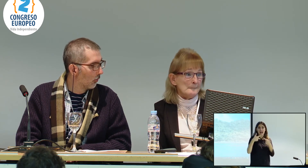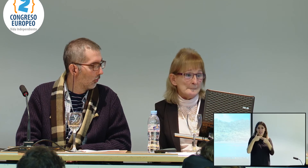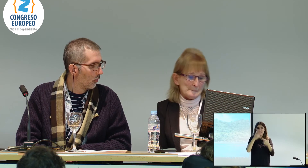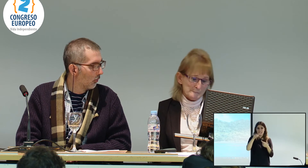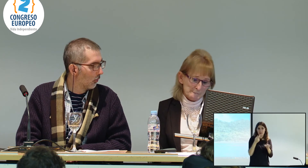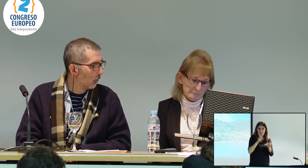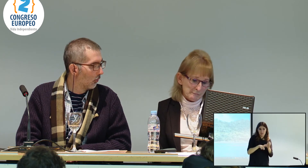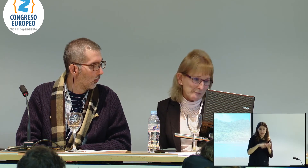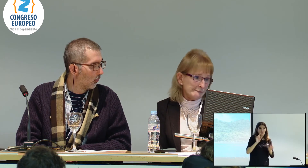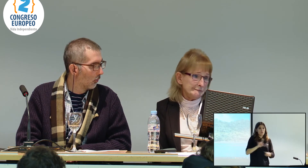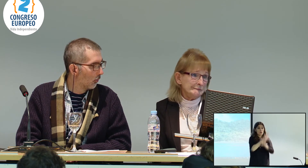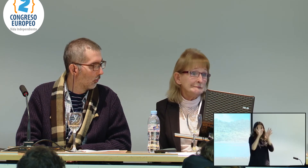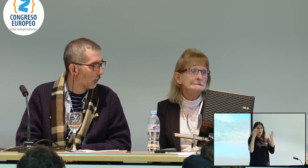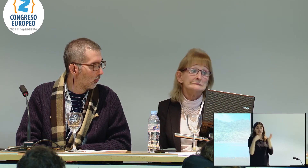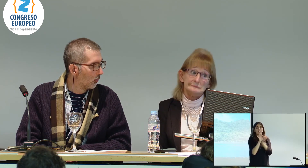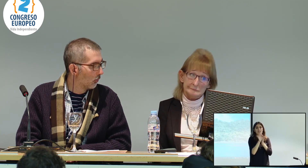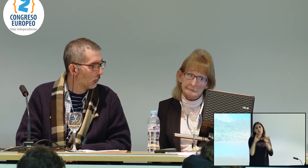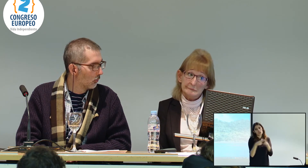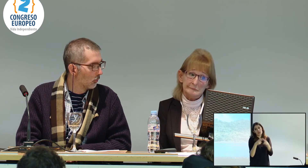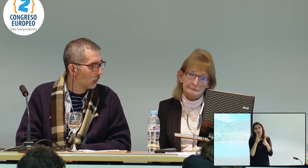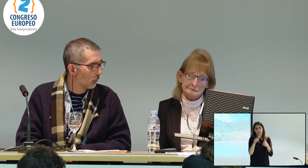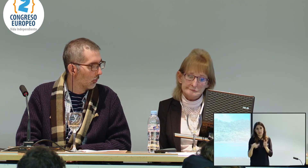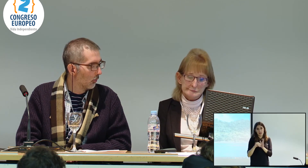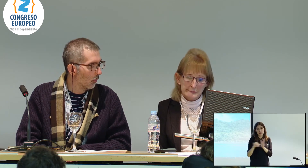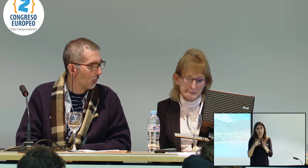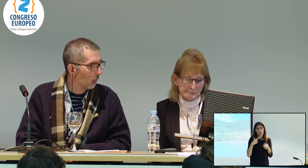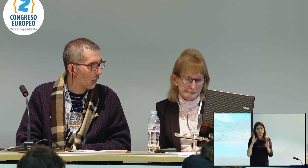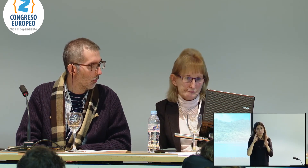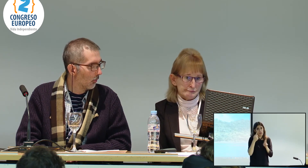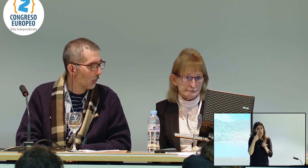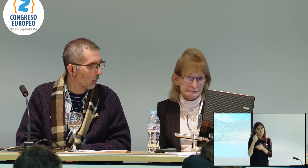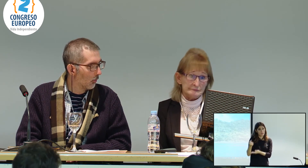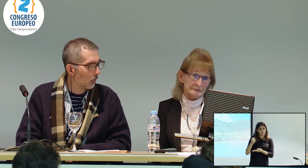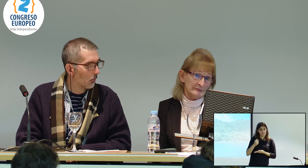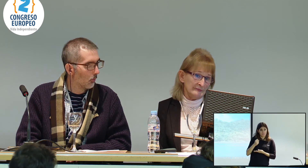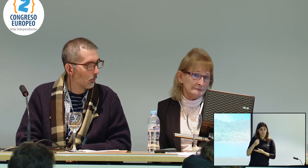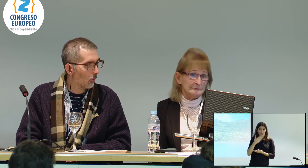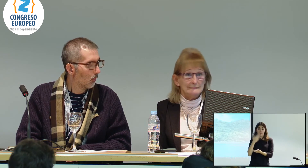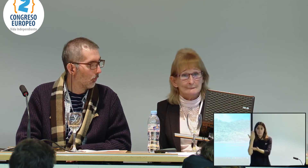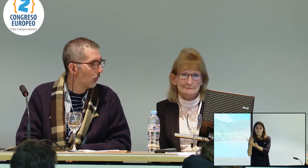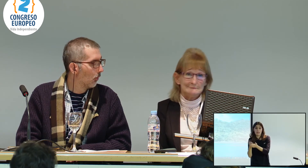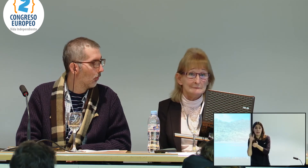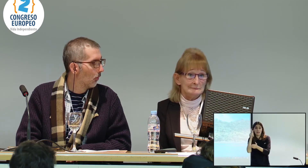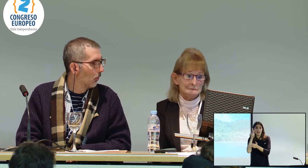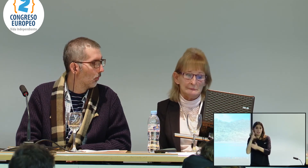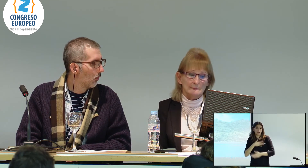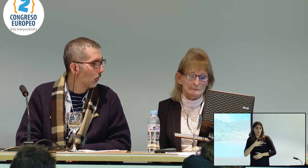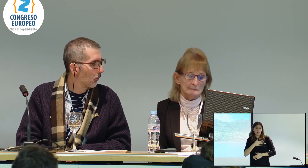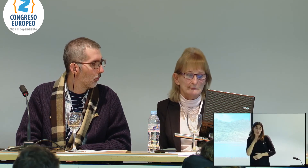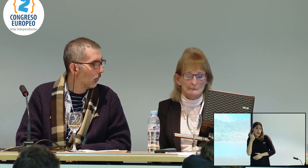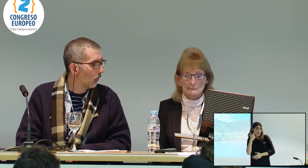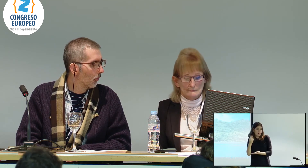Y por supuesto en los servicios sociales, con la esperanza de ser atendida en la demanda de los derechos que me